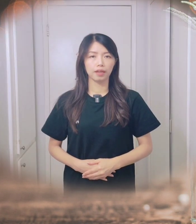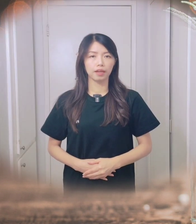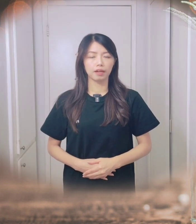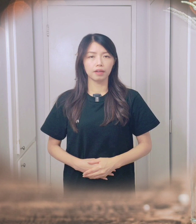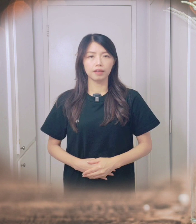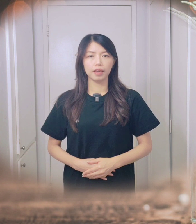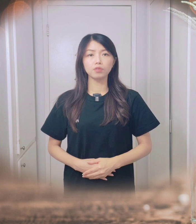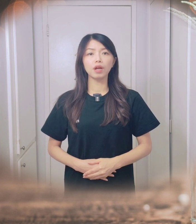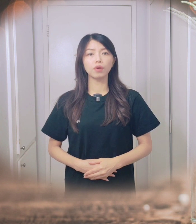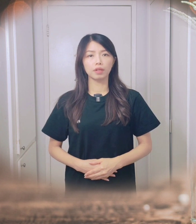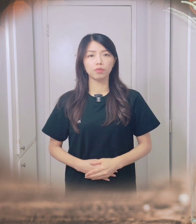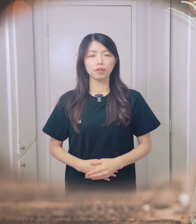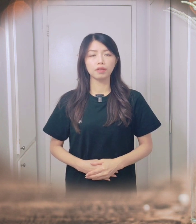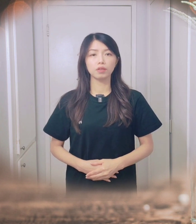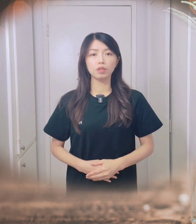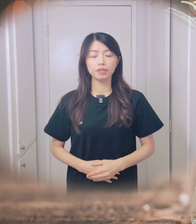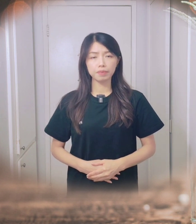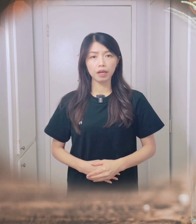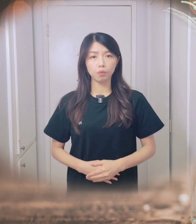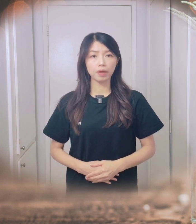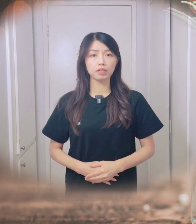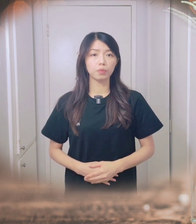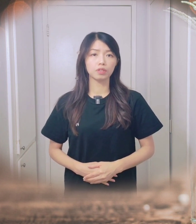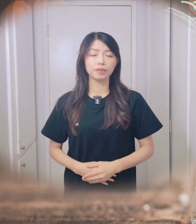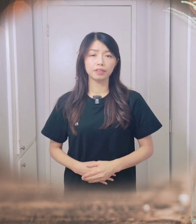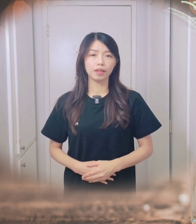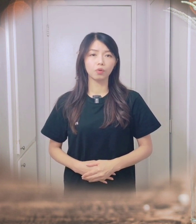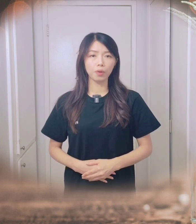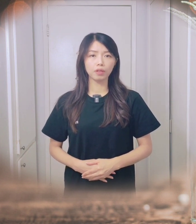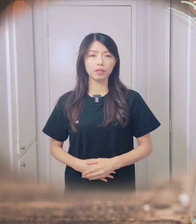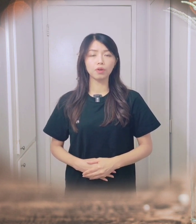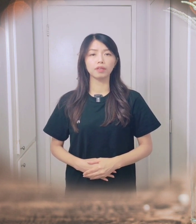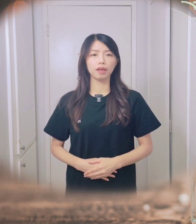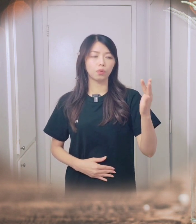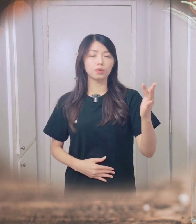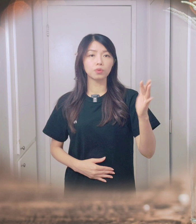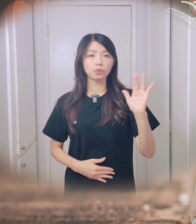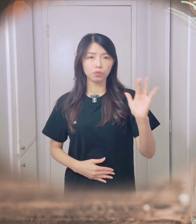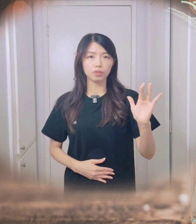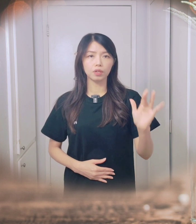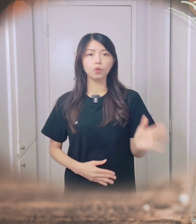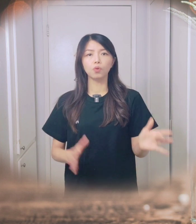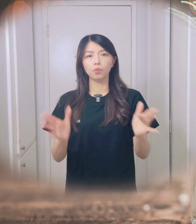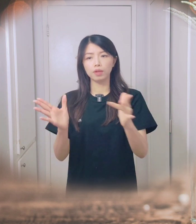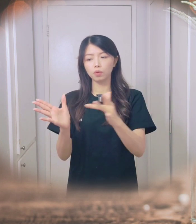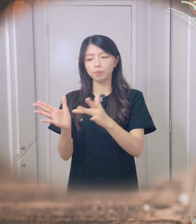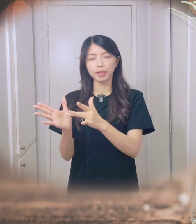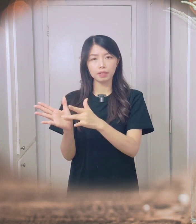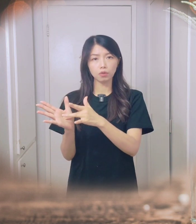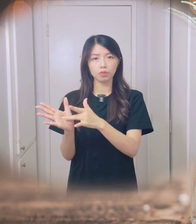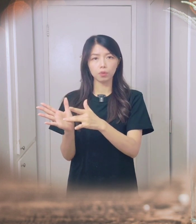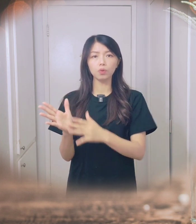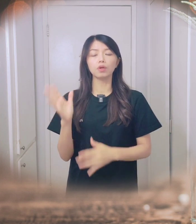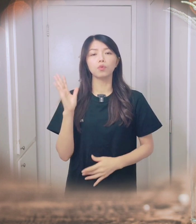예수뿐이네. 예수라고 한 수어는 예수님이 십자가에 못 박히신 모습을 그대로 표현하는 수어인데요. 오른손 중지로 왼손